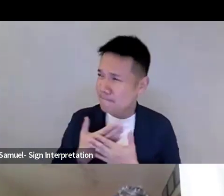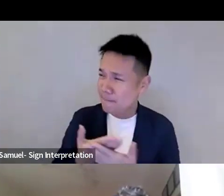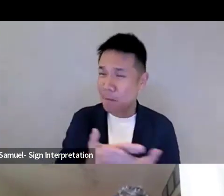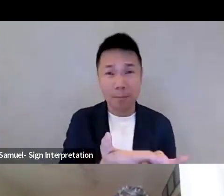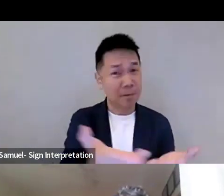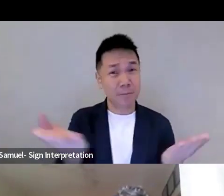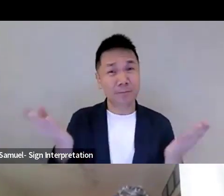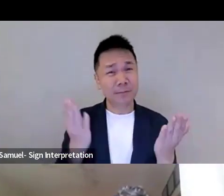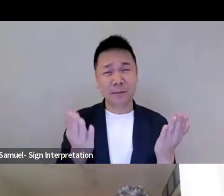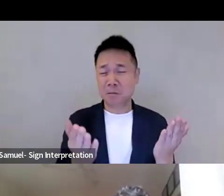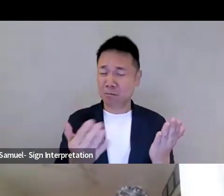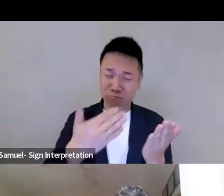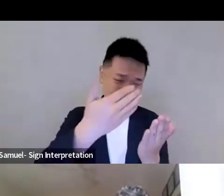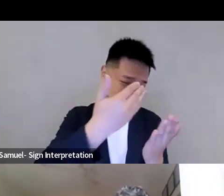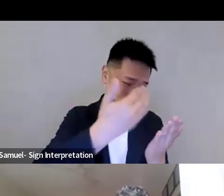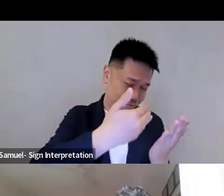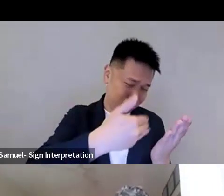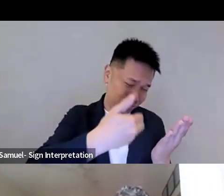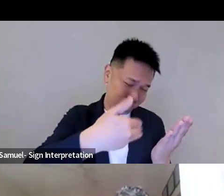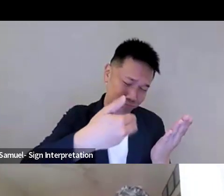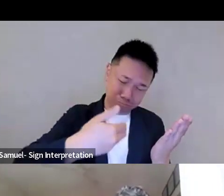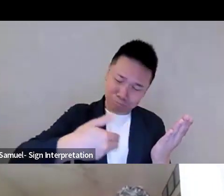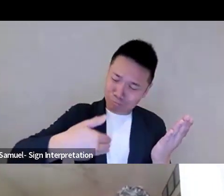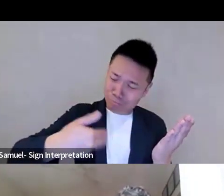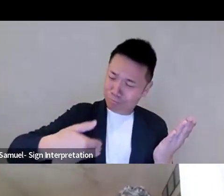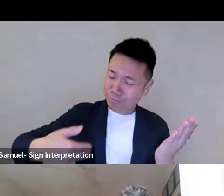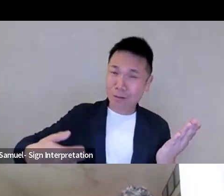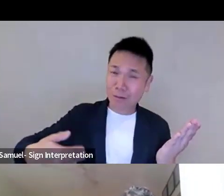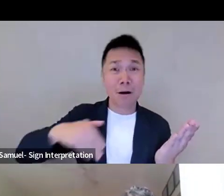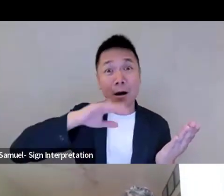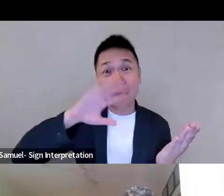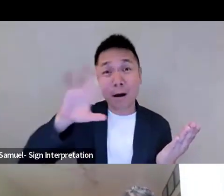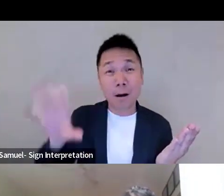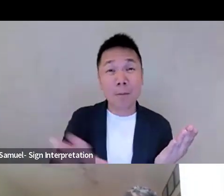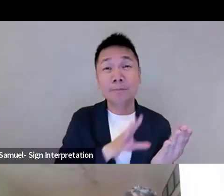这是我写下这些字，这是他为我做的。